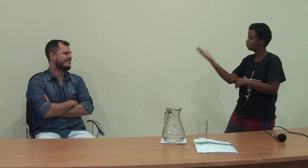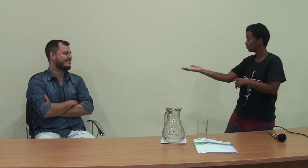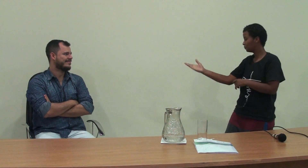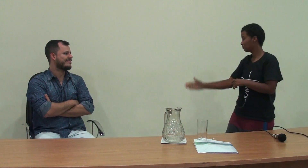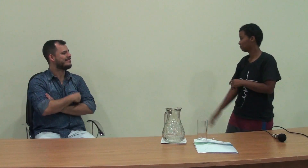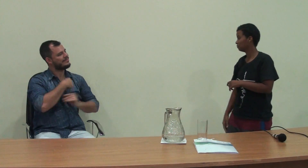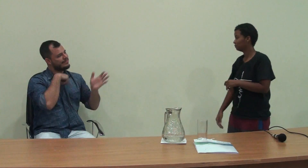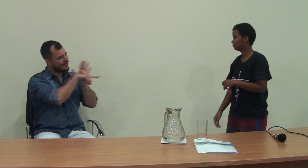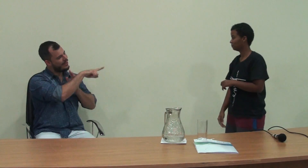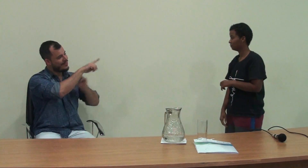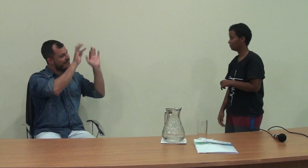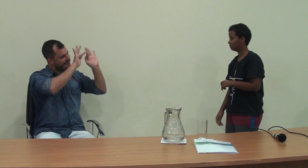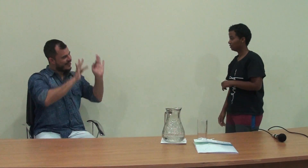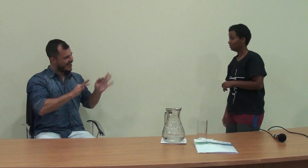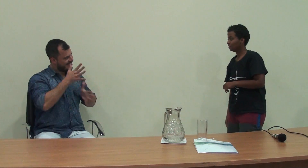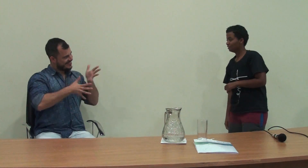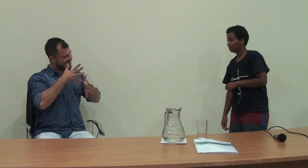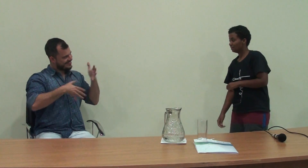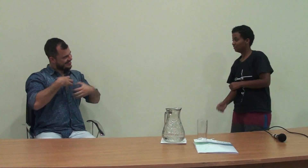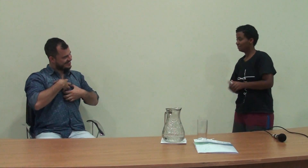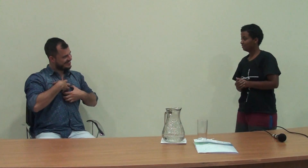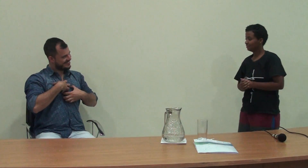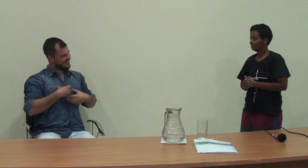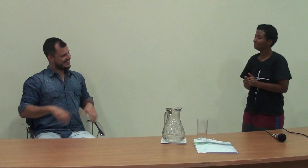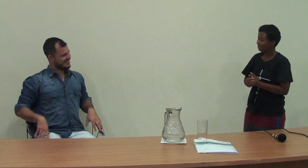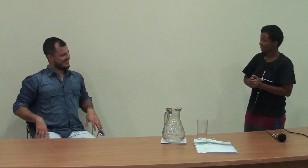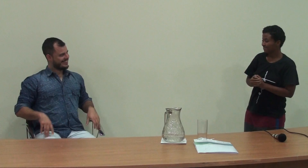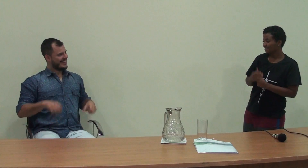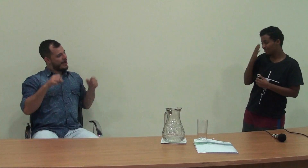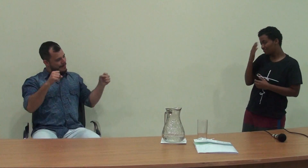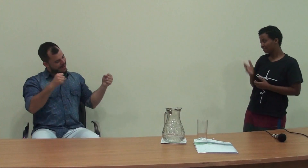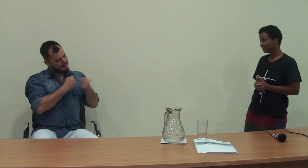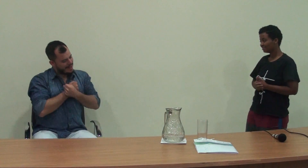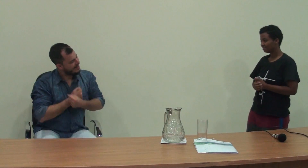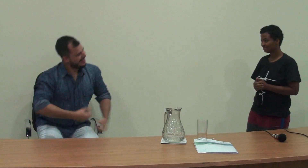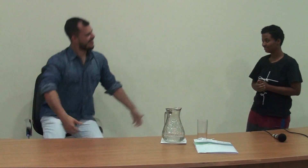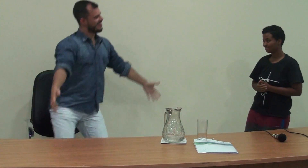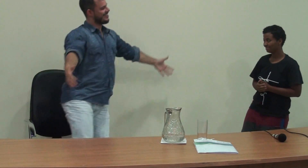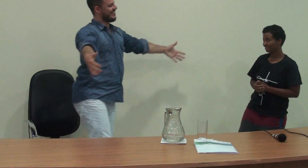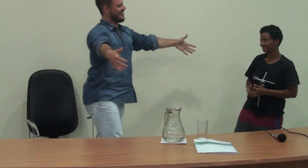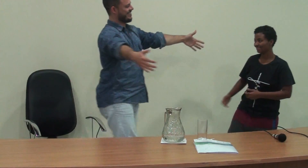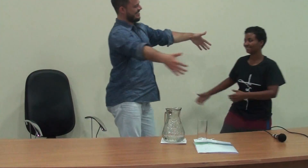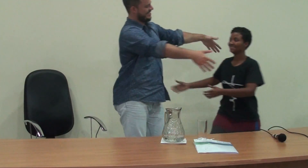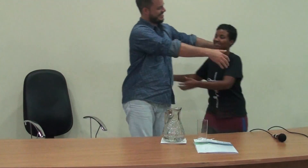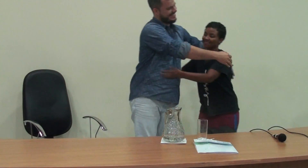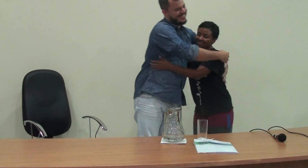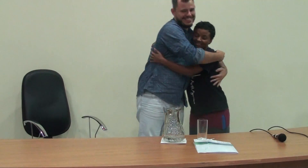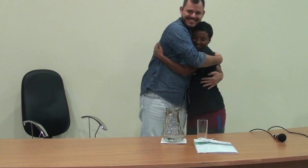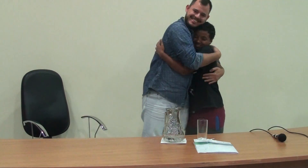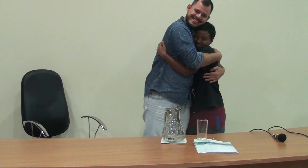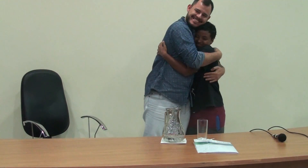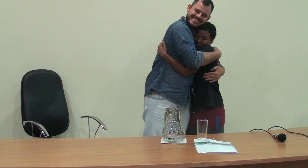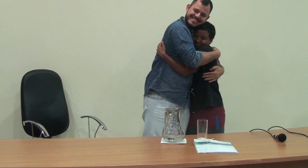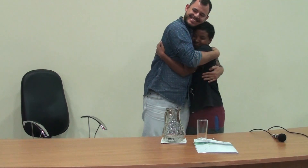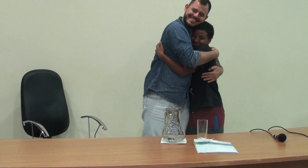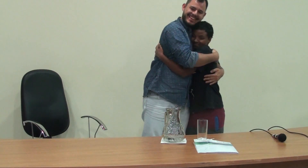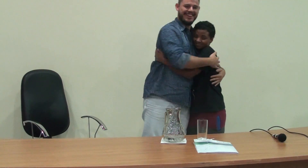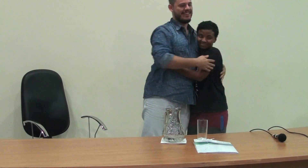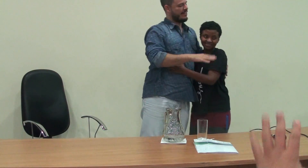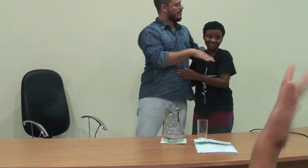amo muito minha família e é isso que eu adorei te conhecer, Ademar. Que bom, me dá um abraço, então.